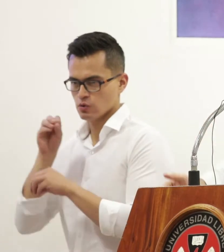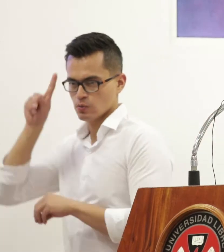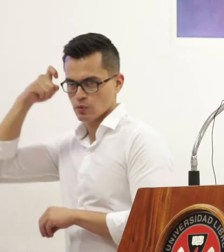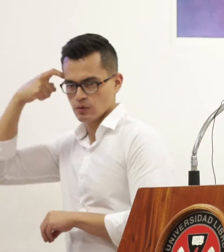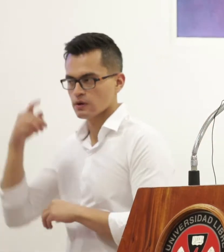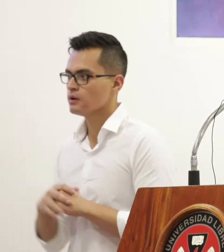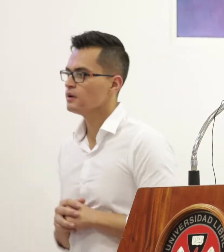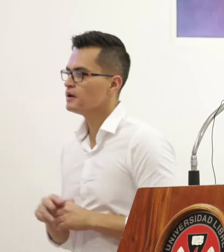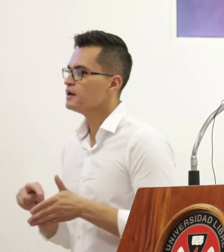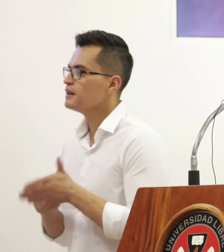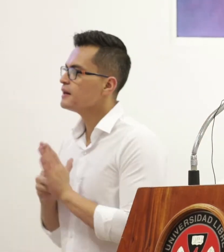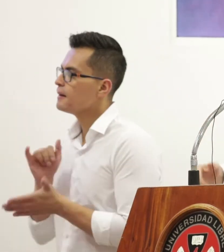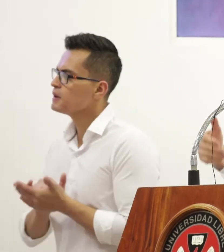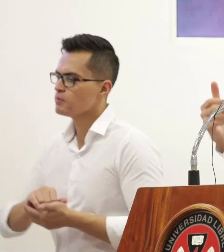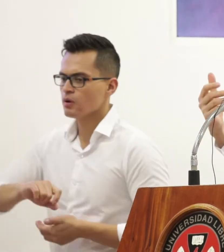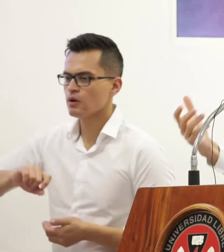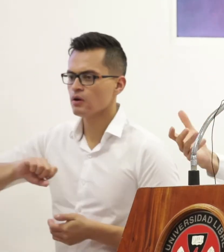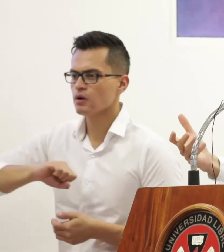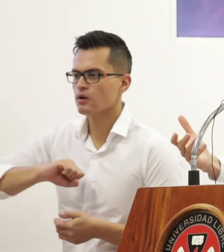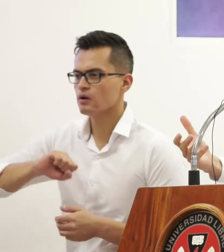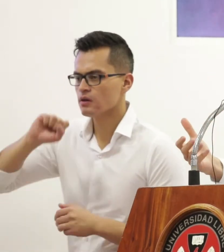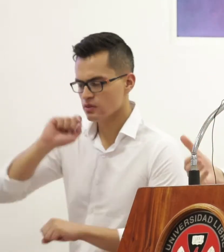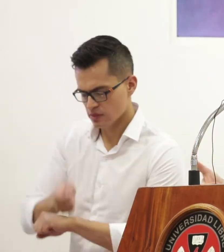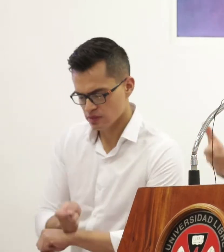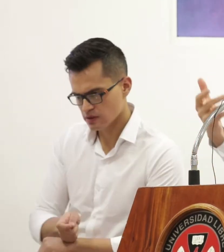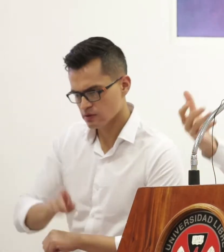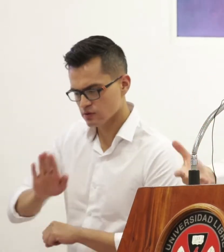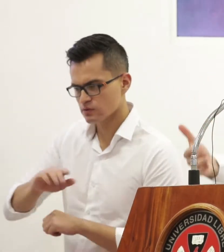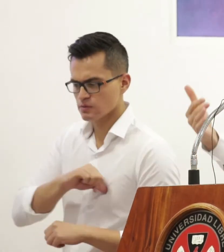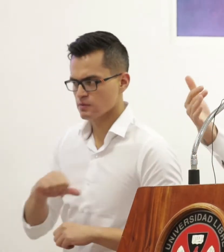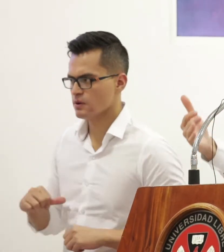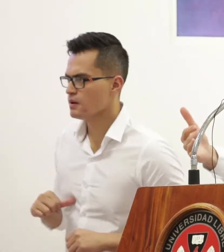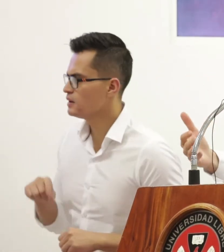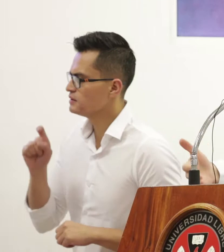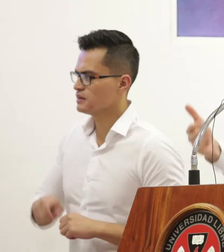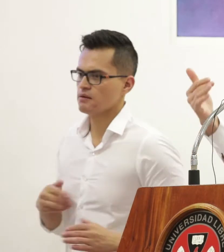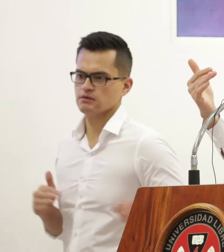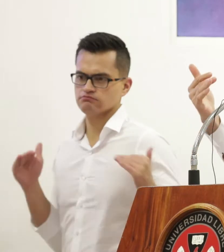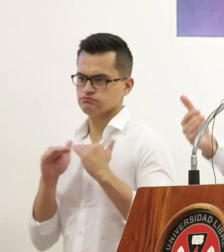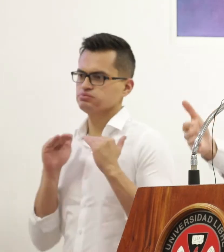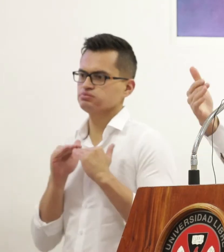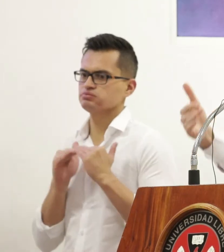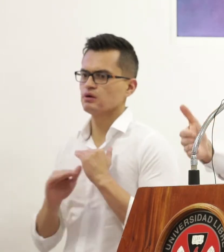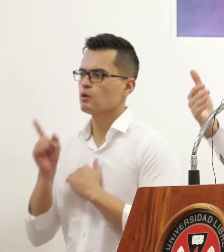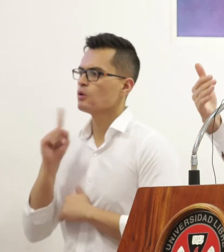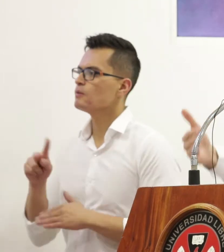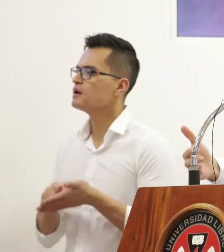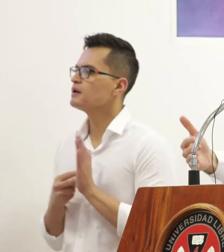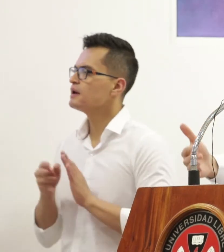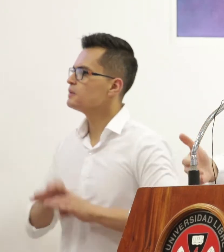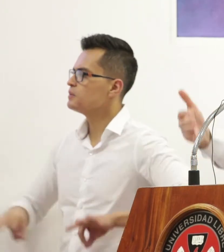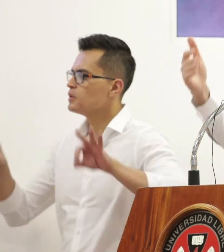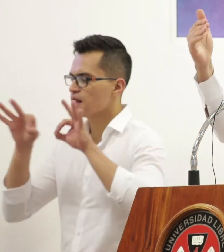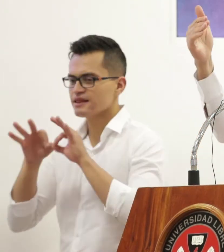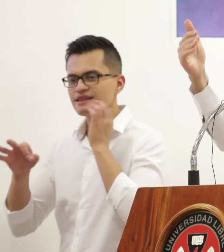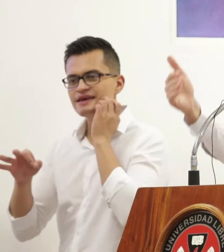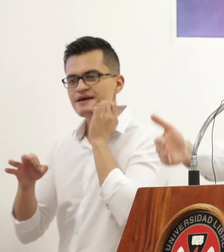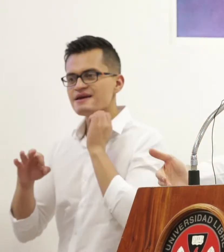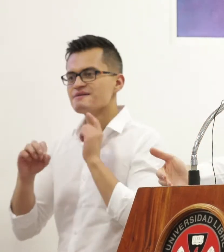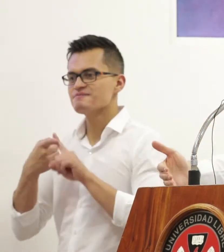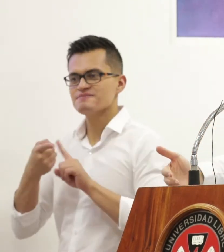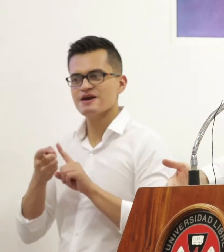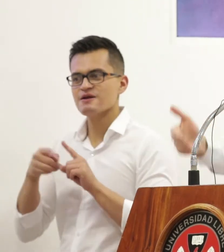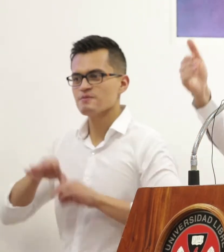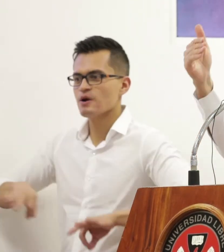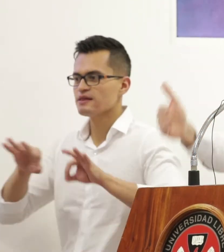derecho privado también. Hoy no tiene sentido ningún tipo de pronunciamiento si no se consultan siempre primero la